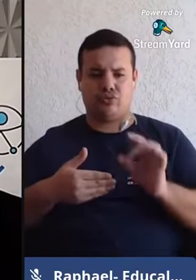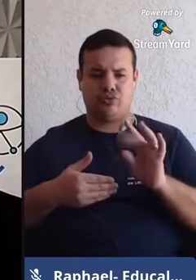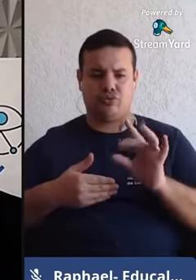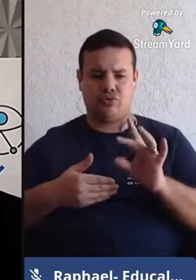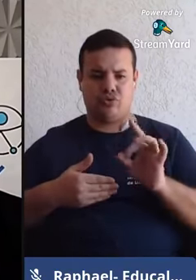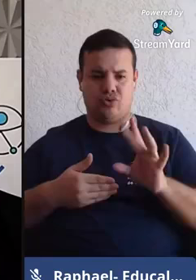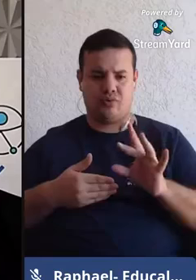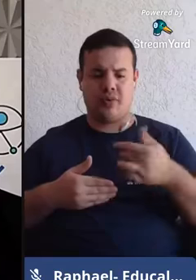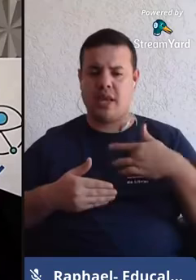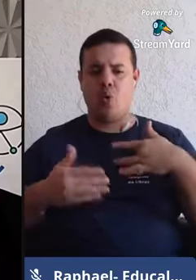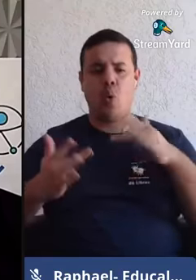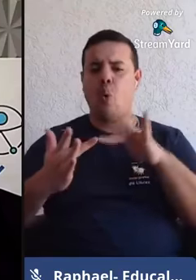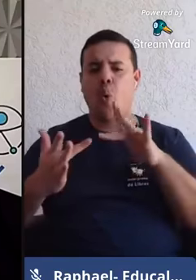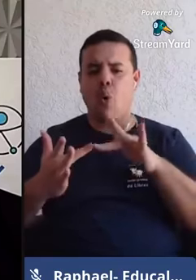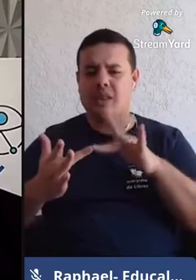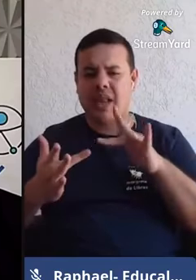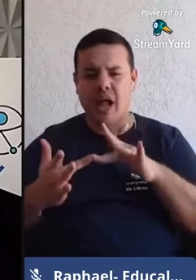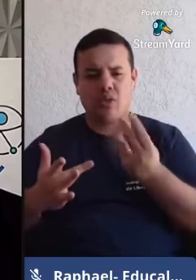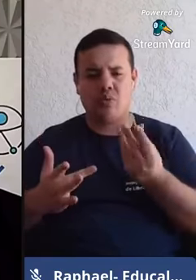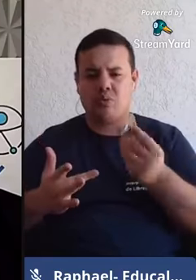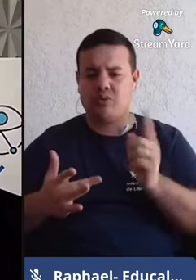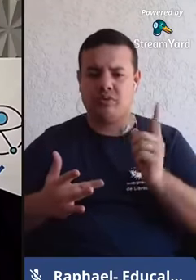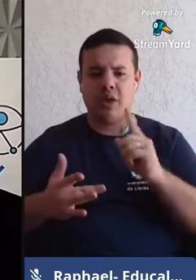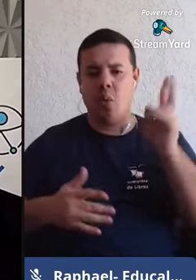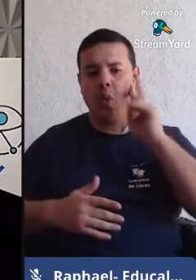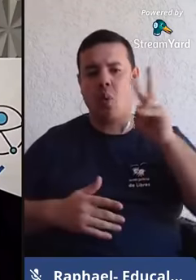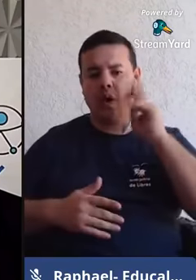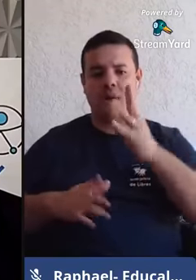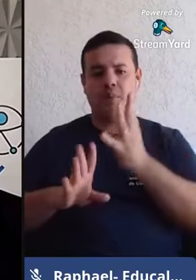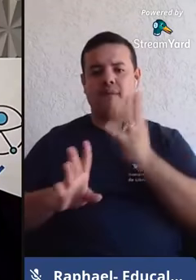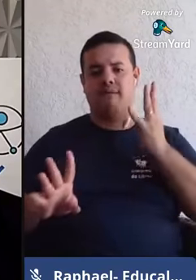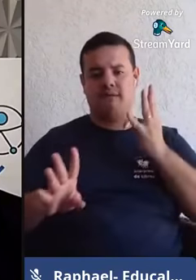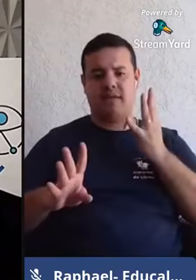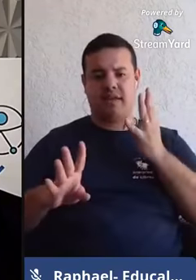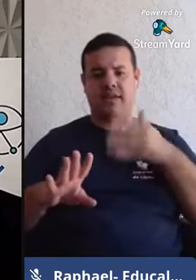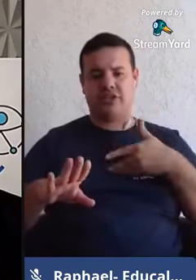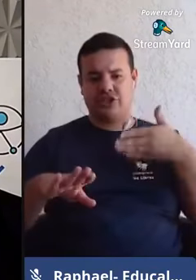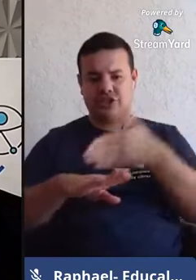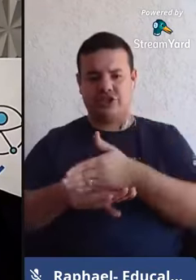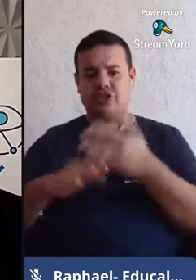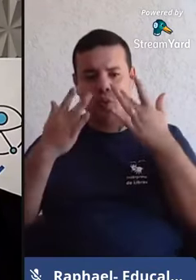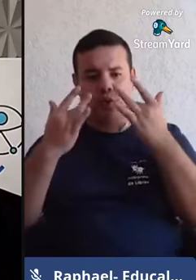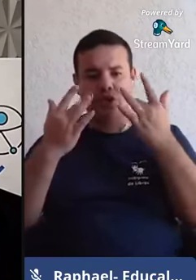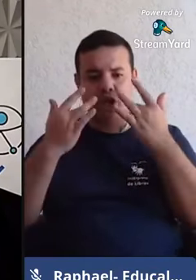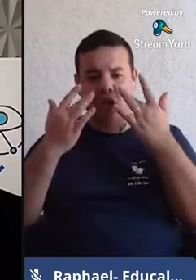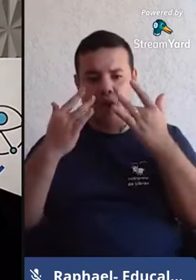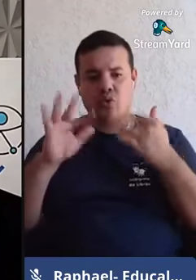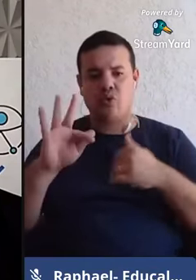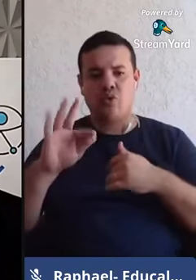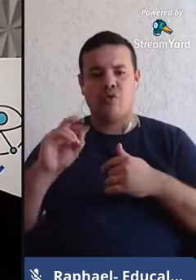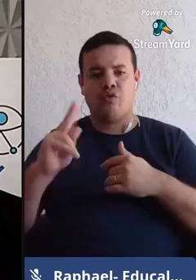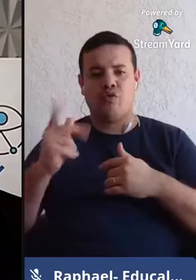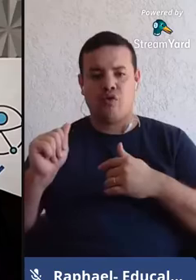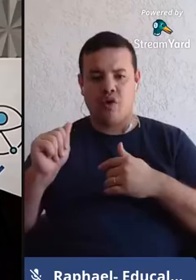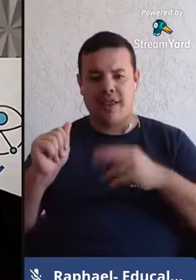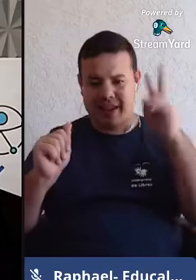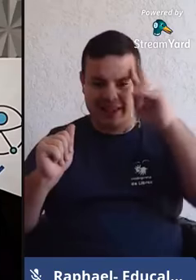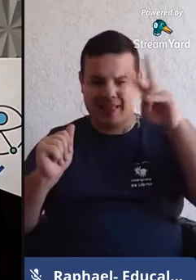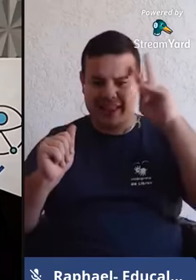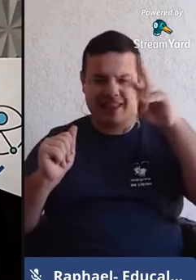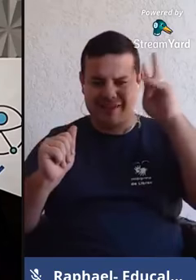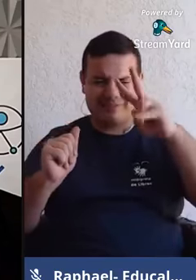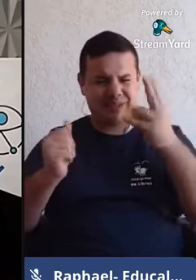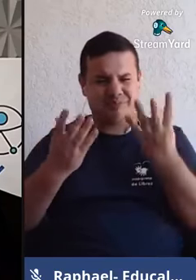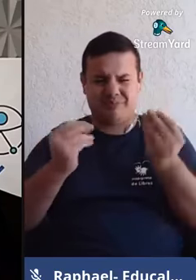uma vez que eu lembro, a gente furando fila naquele antigo Teatro da Folha. Lembra quando bombava aquele Teatro da Folha? Eles faziam